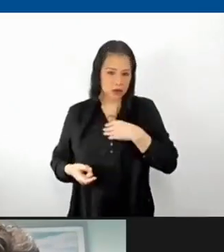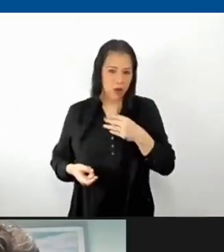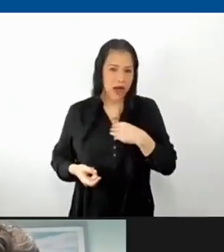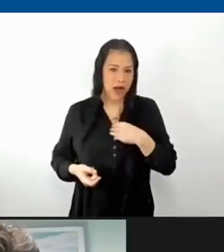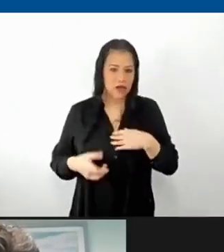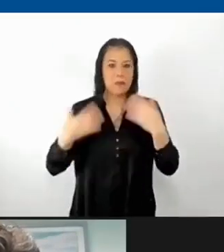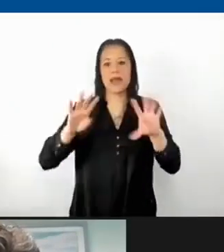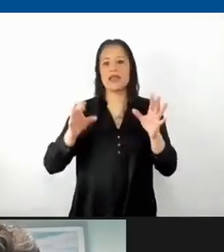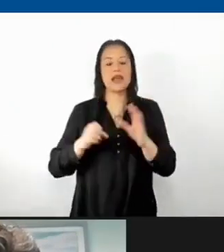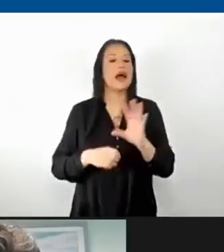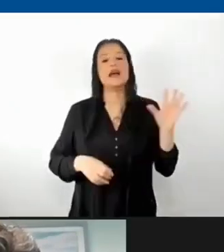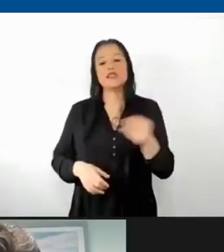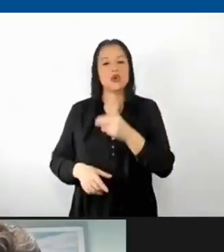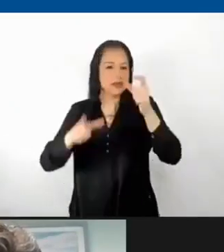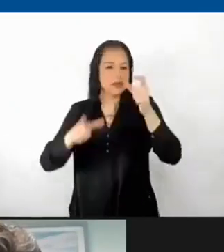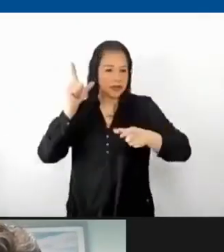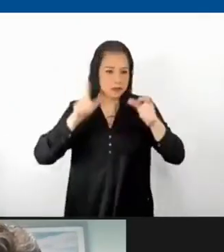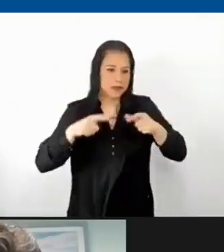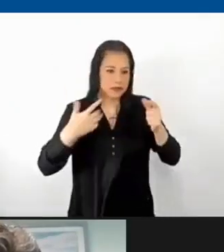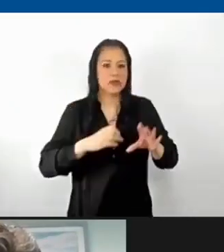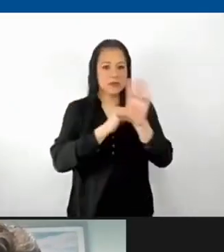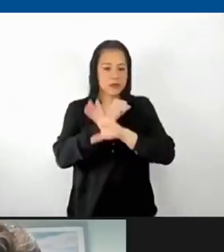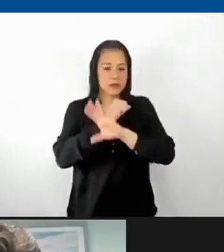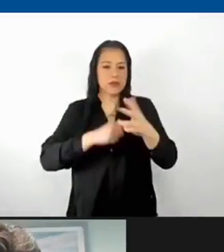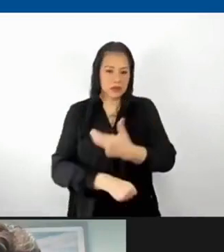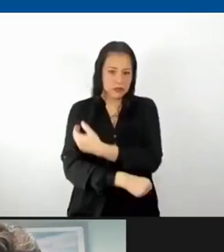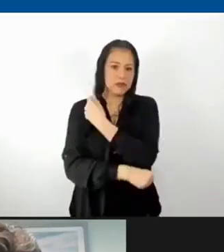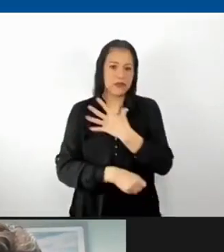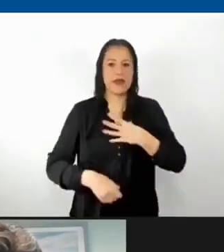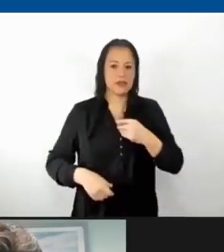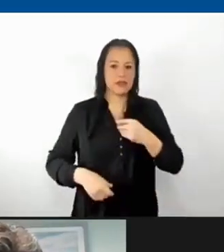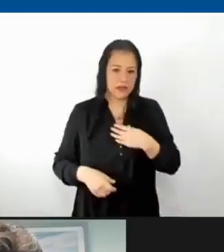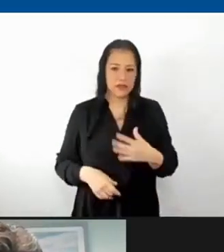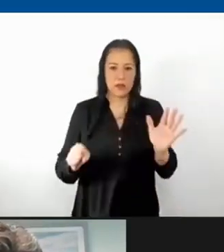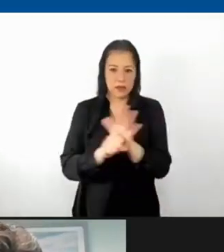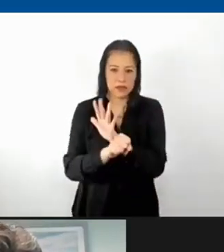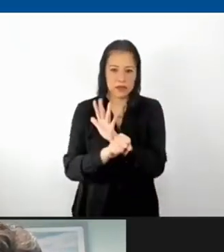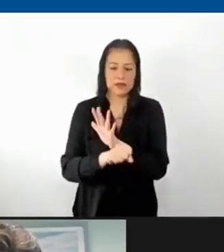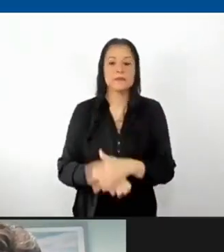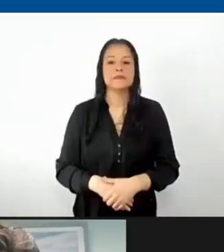ya todo el grupo de edad cubierto.